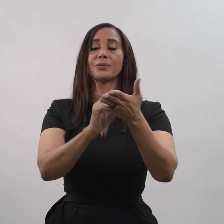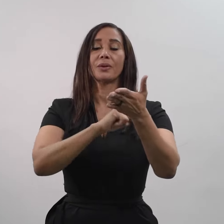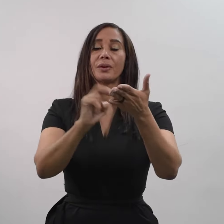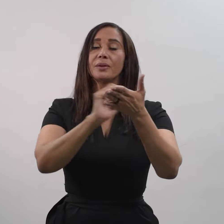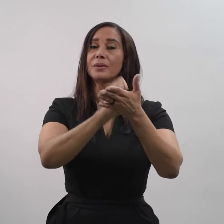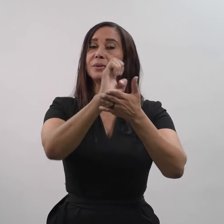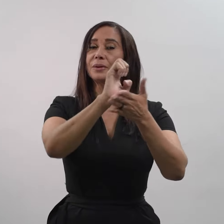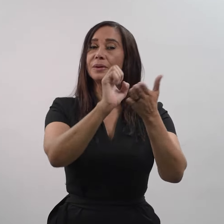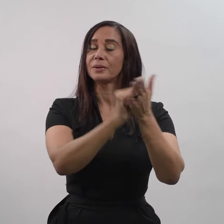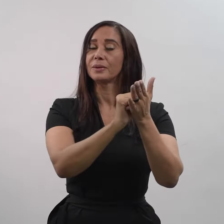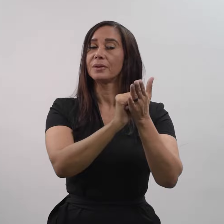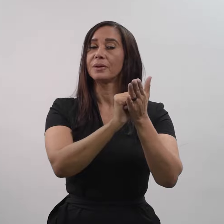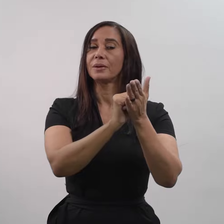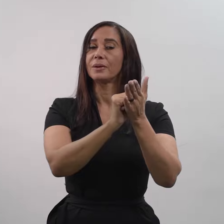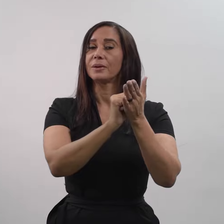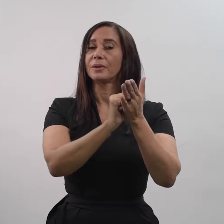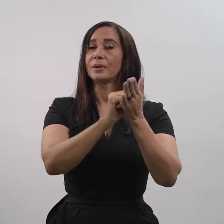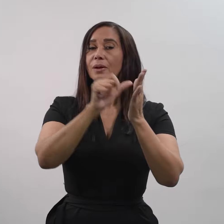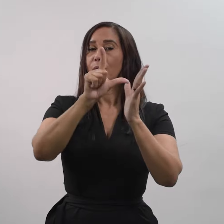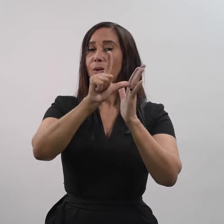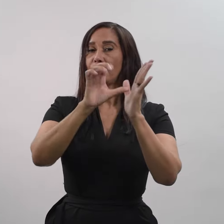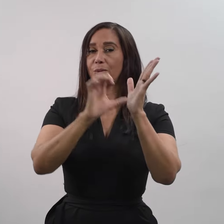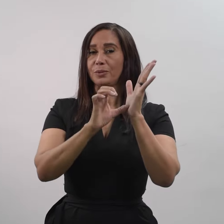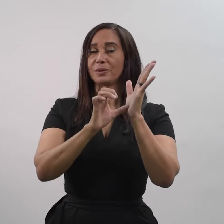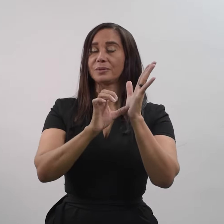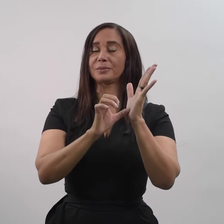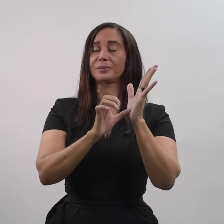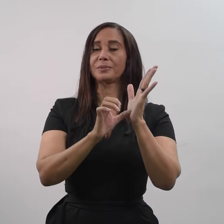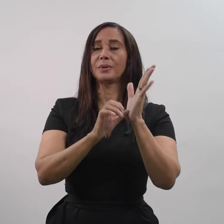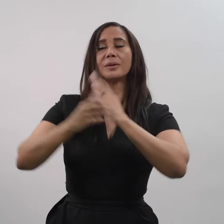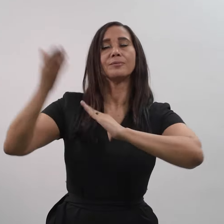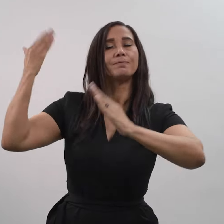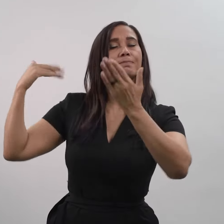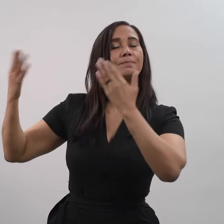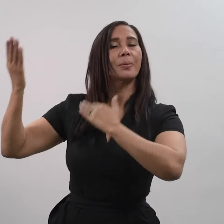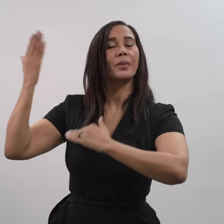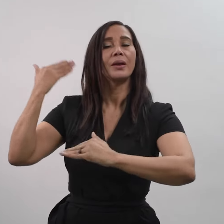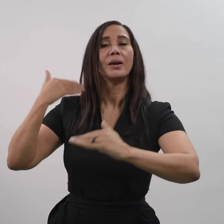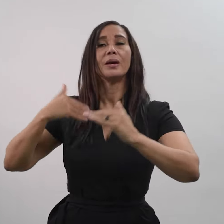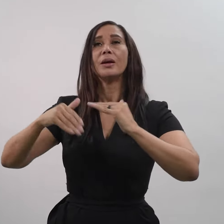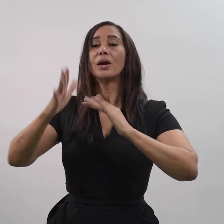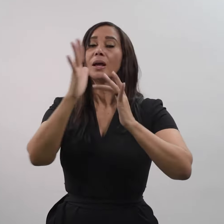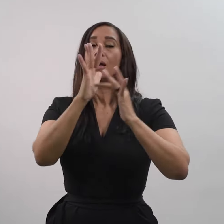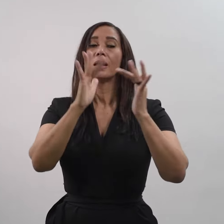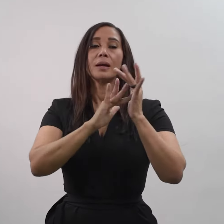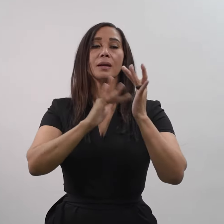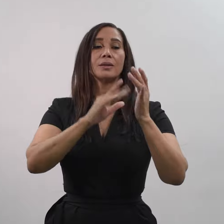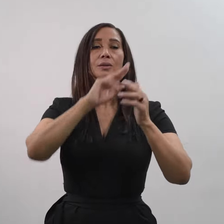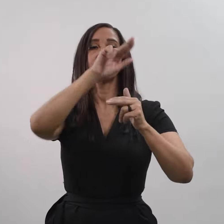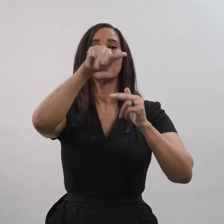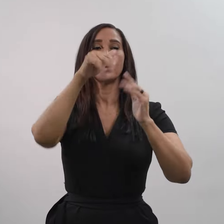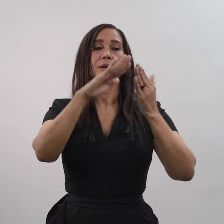Lectura del Santo Evangelio según San Lucas. En aquel tiempo fue Jesús a Nazaret, donde se había